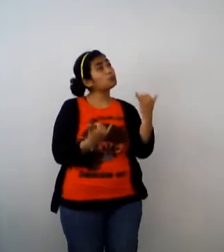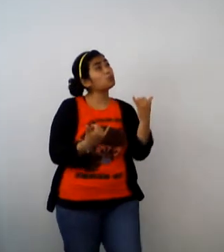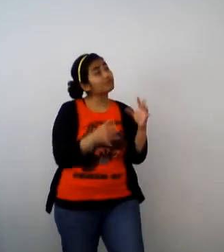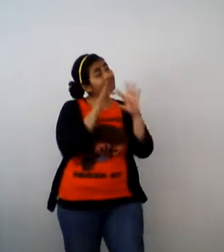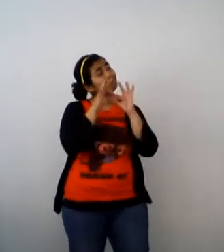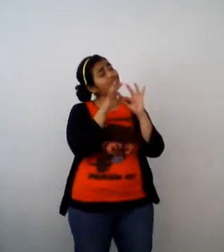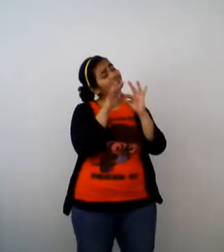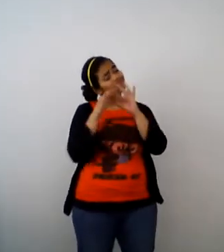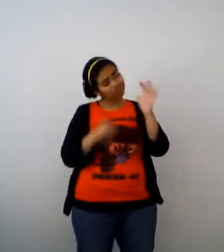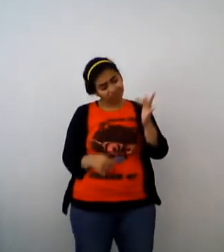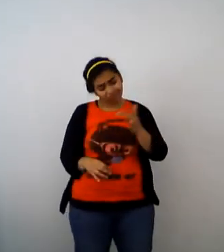Necesito, Dios.